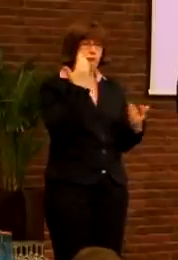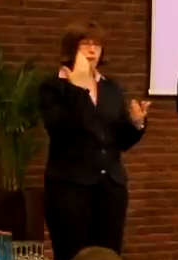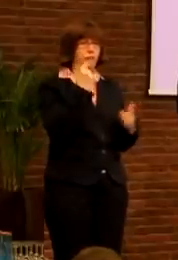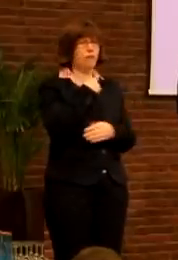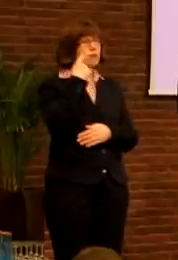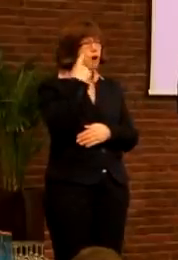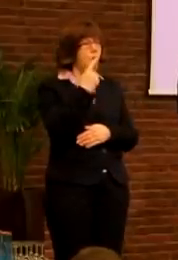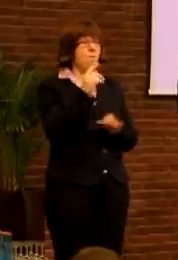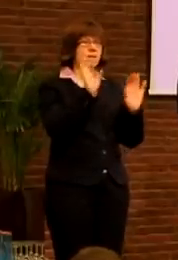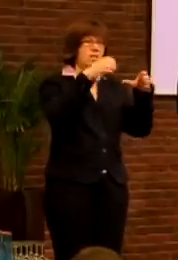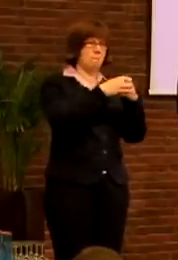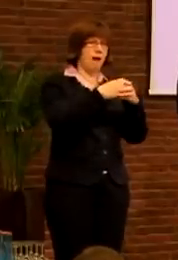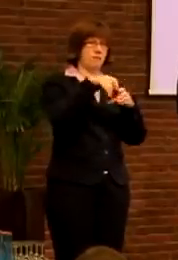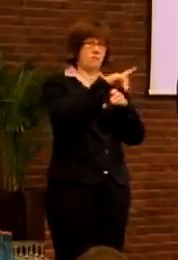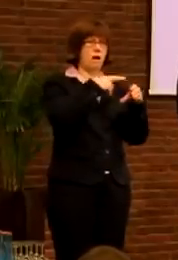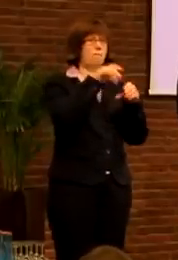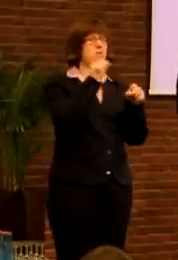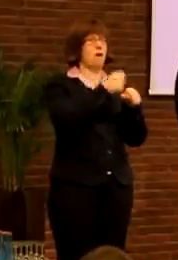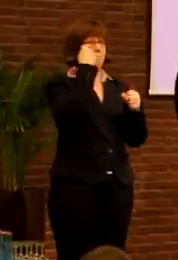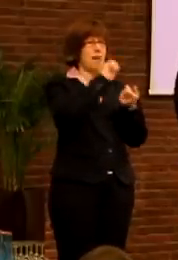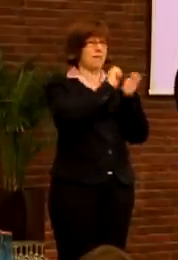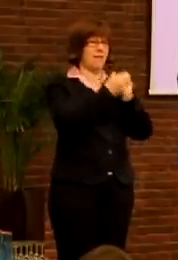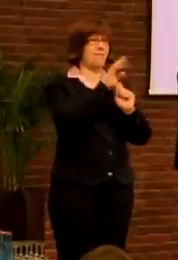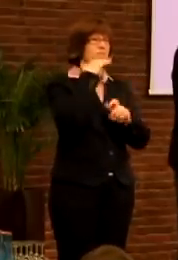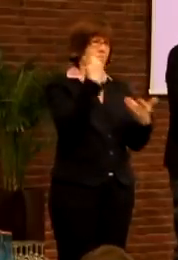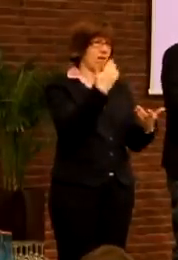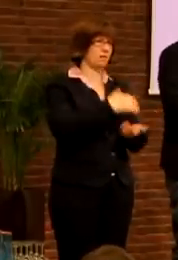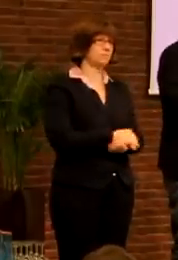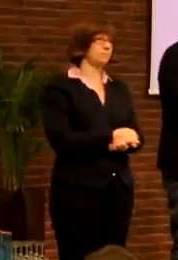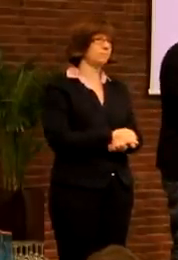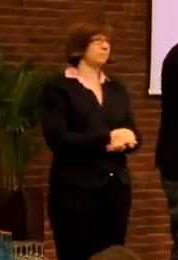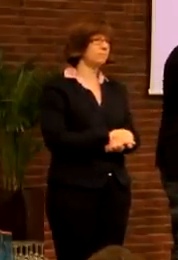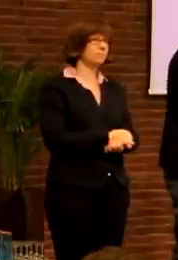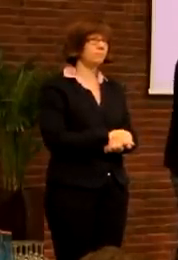hoffen und wir glauben, gemeinsam werden wir Berlin verändern. Vielen Dank.